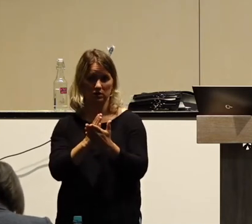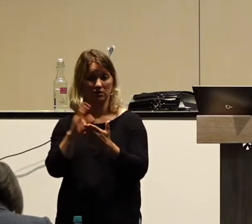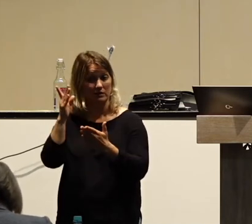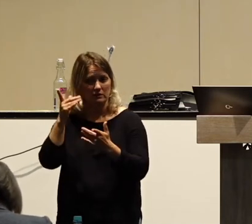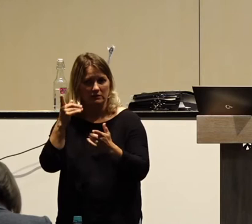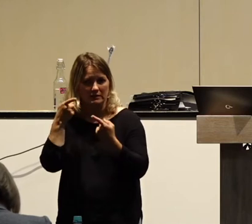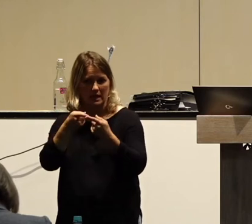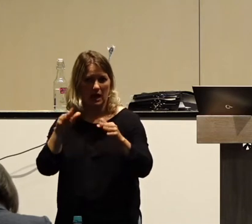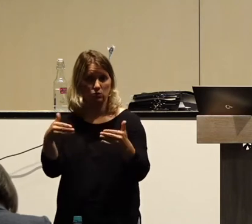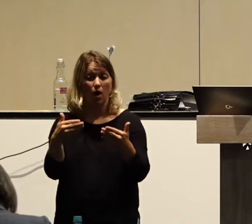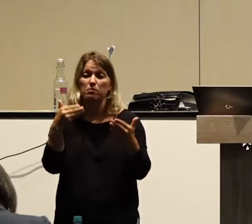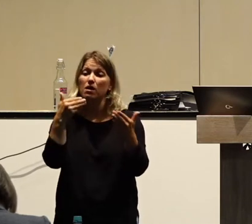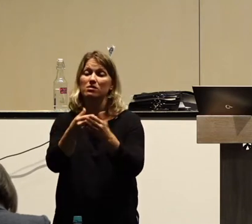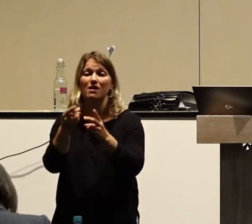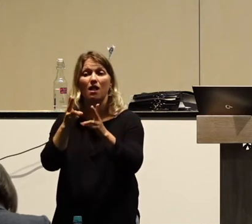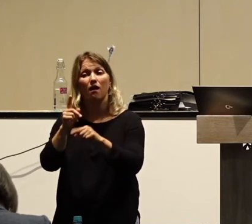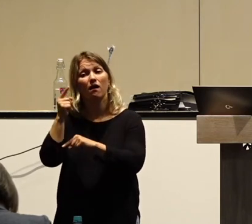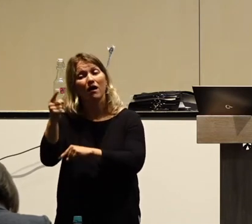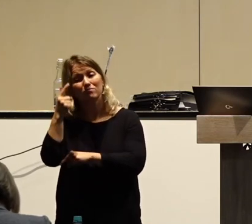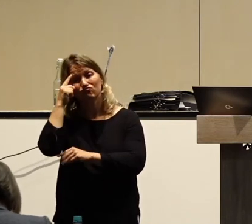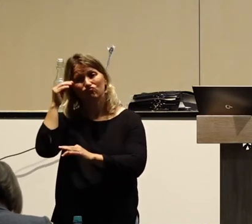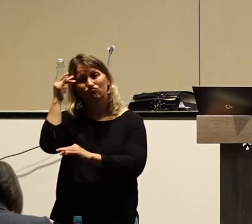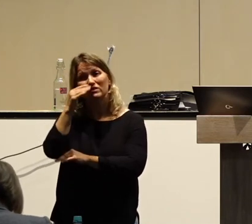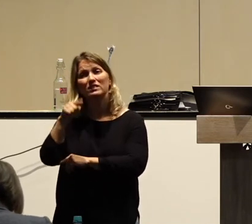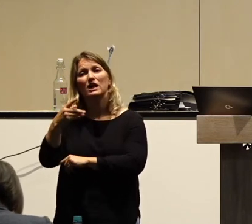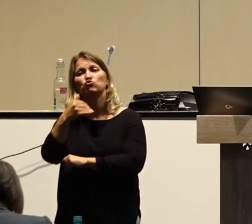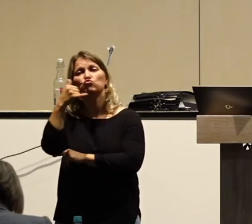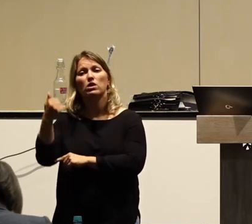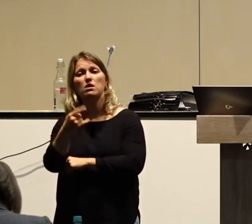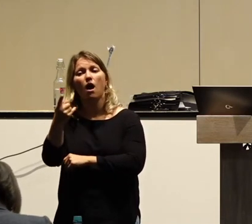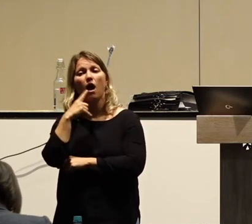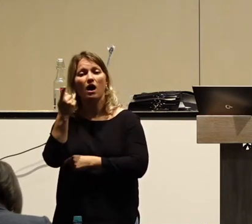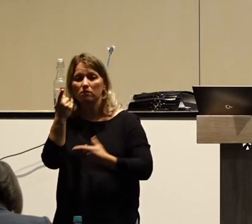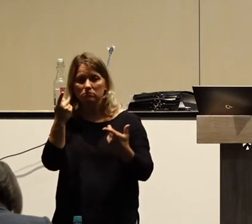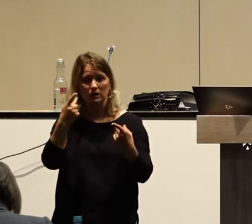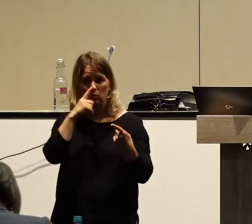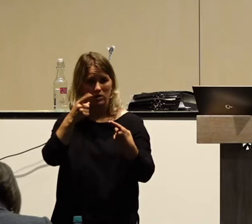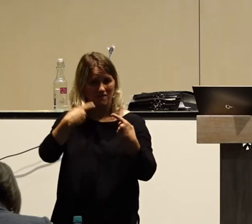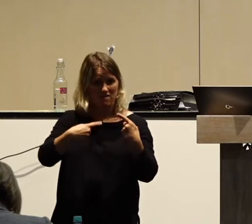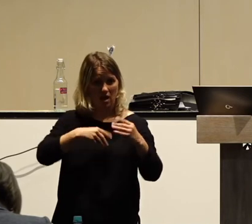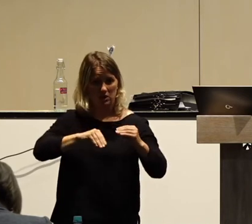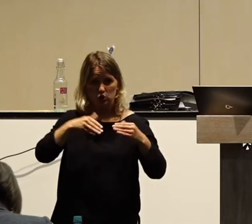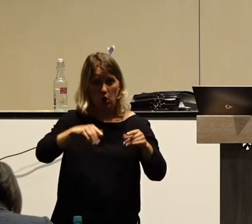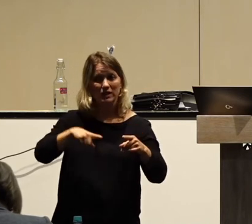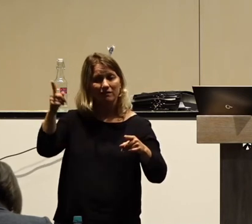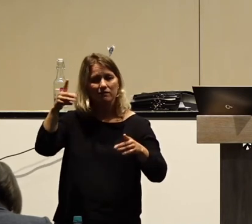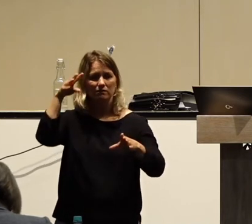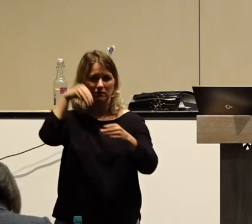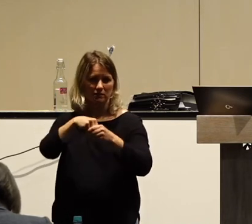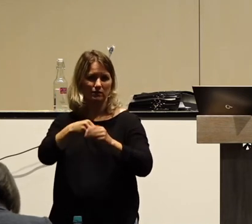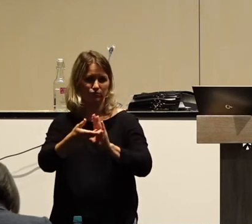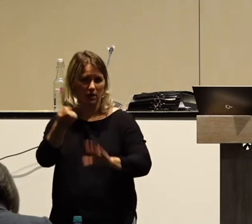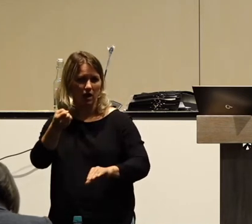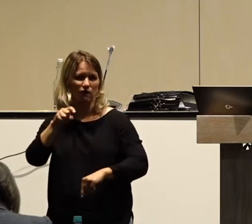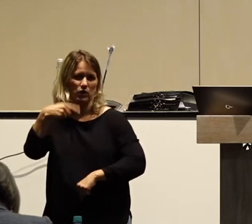sich die Gedanken zu machen, wie man das auch teilweise im nächsten Schuljahr abfangen kann. So werden Lehrplaninhalte